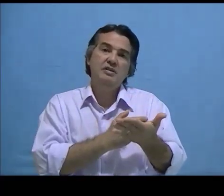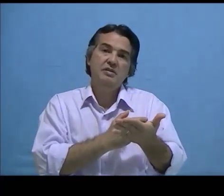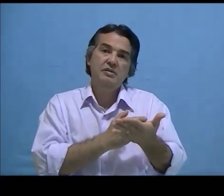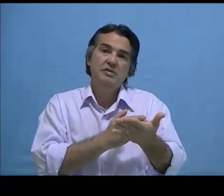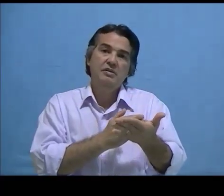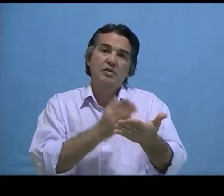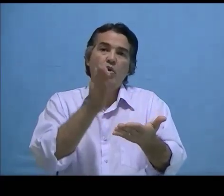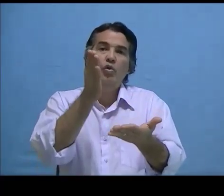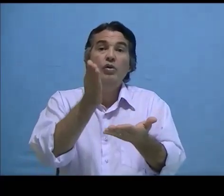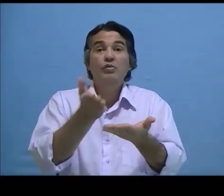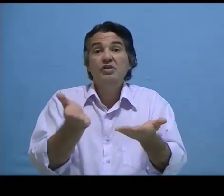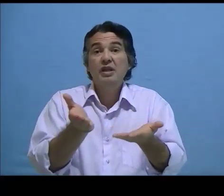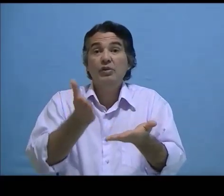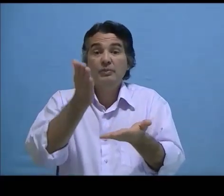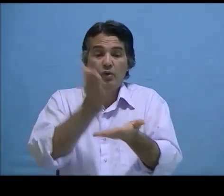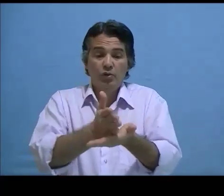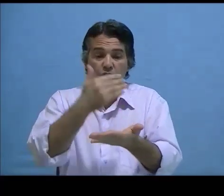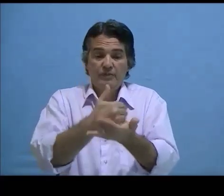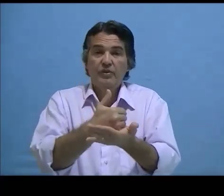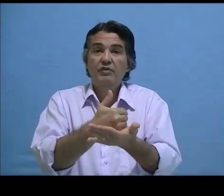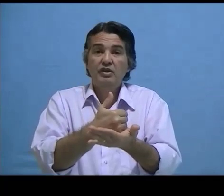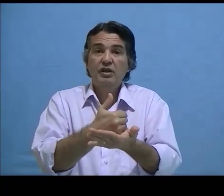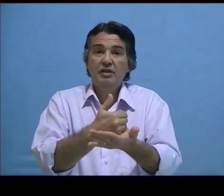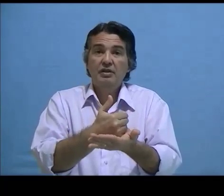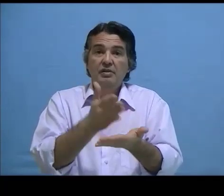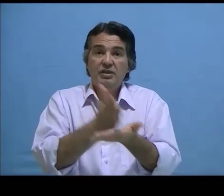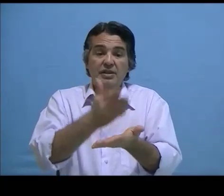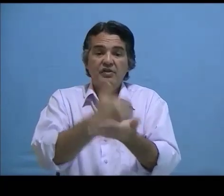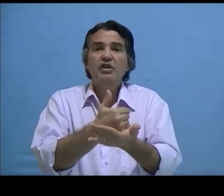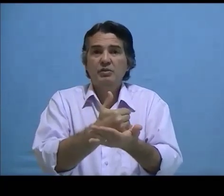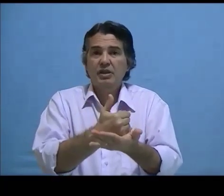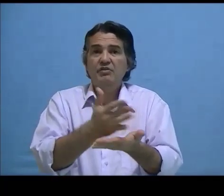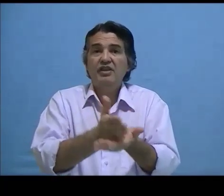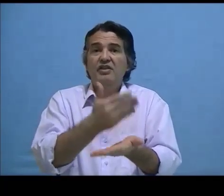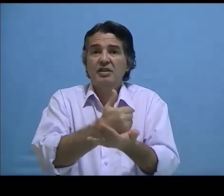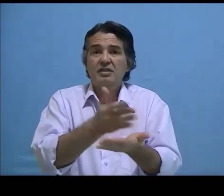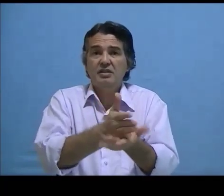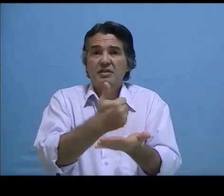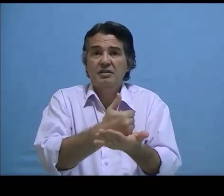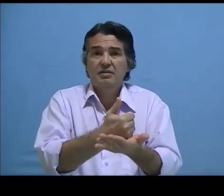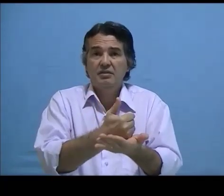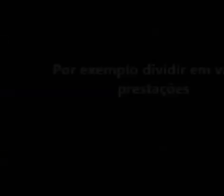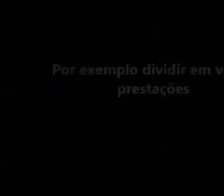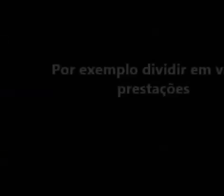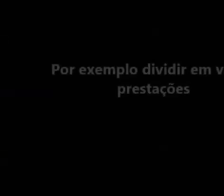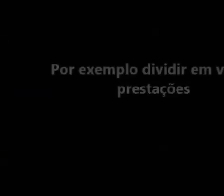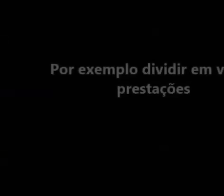vezes. Ou o sinal de bolo, dividir. Você está dividindo aqui em fatias.